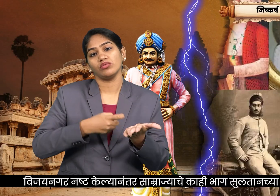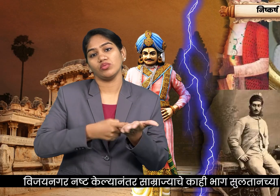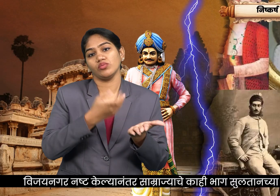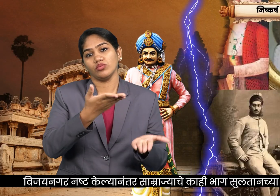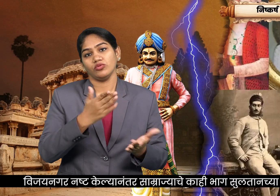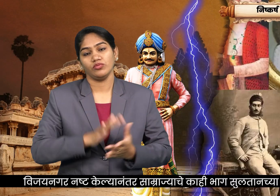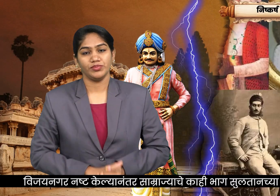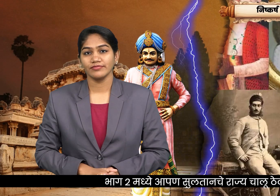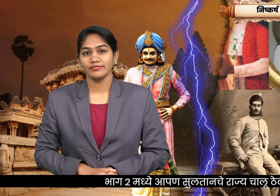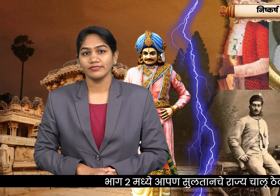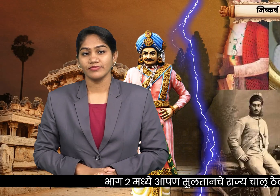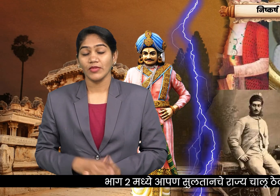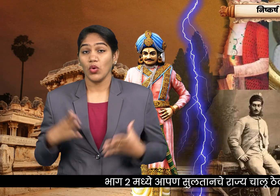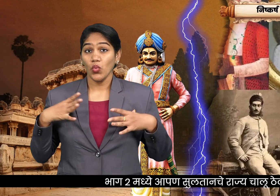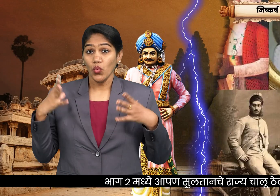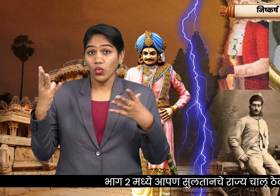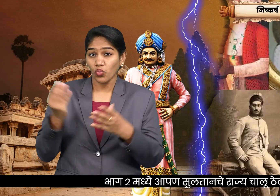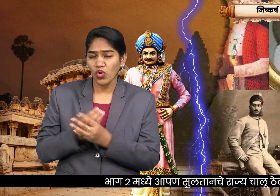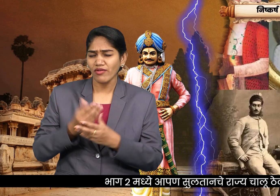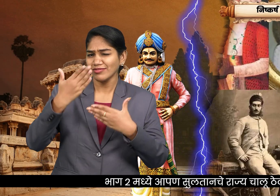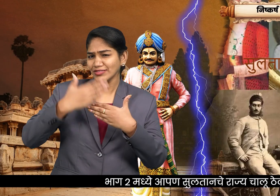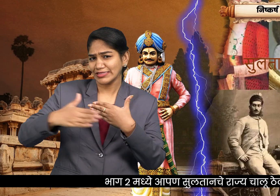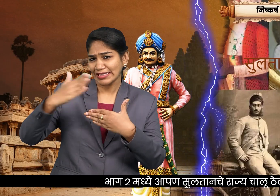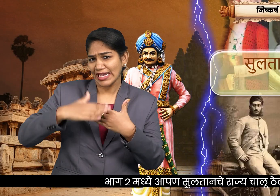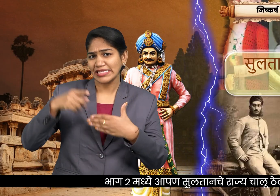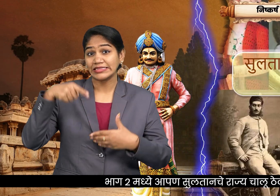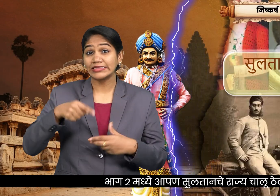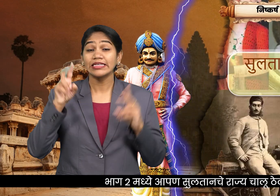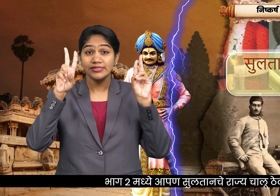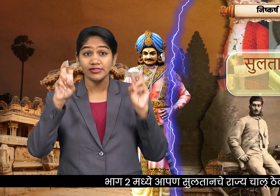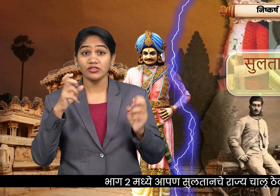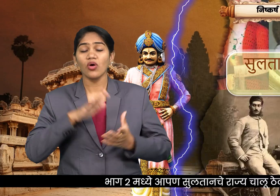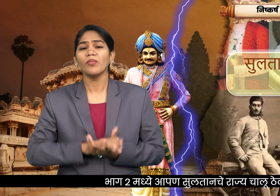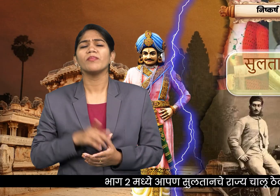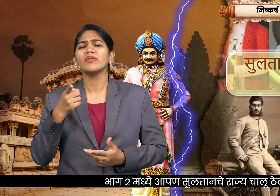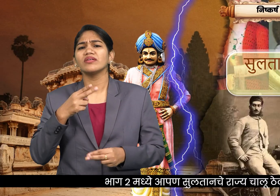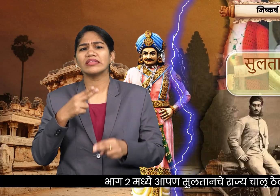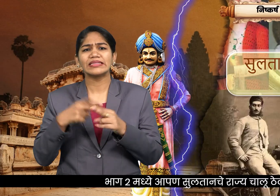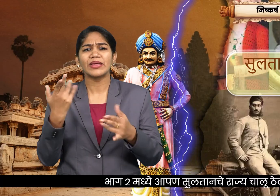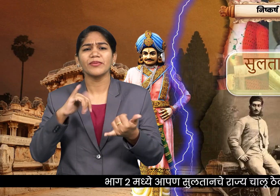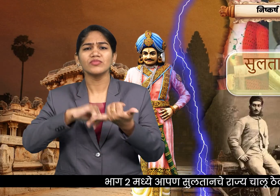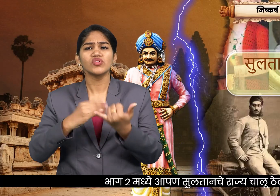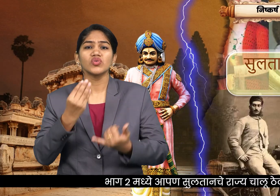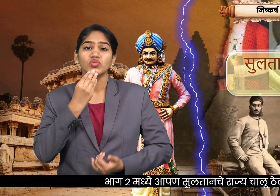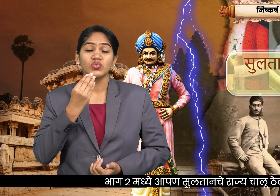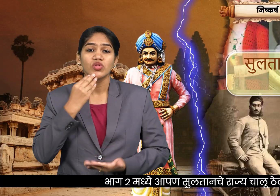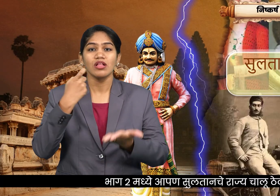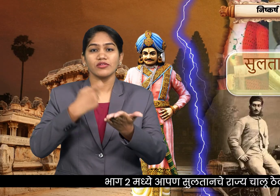पार्ट 2 मध्ये आपण सुलतानाचे राज्य चालू ठेवी.